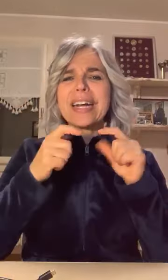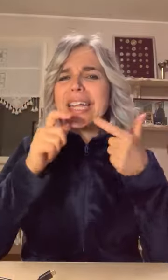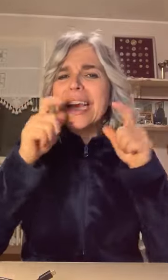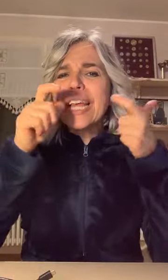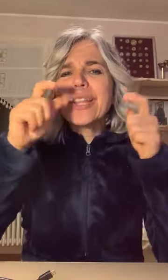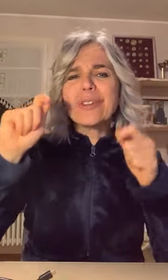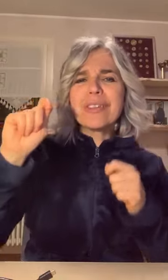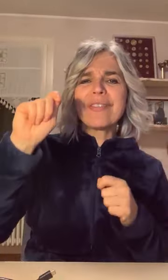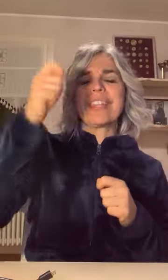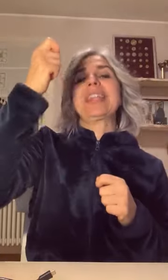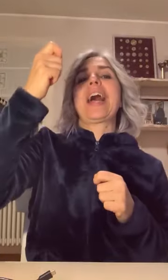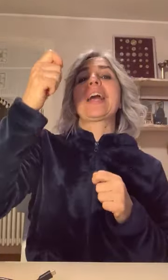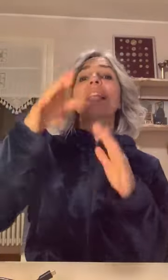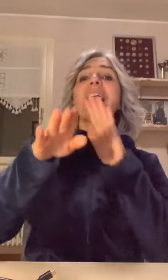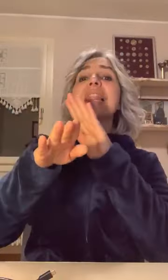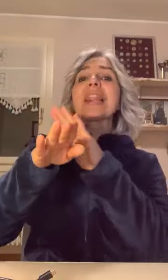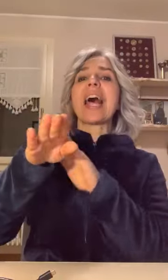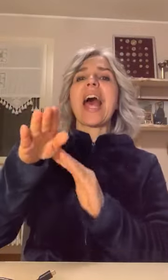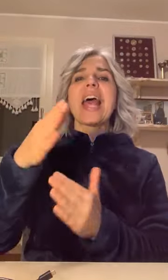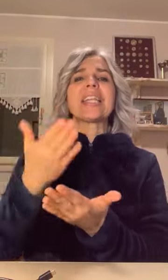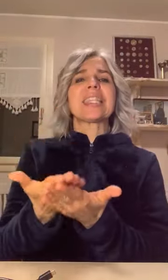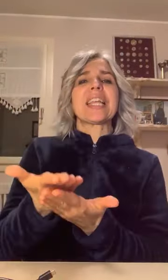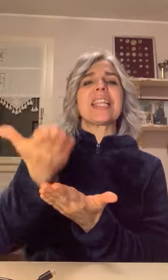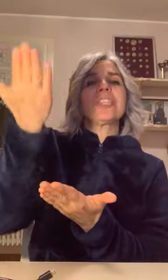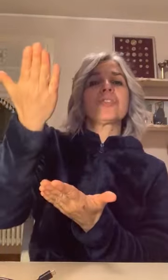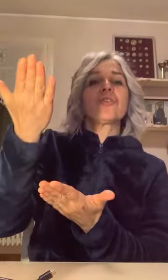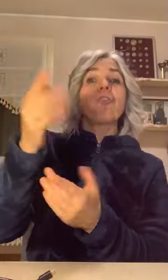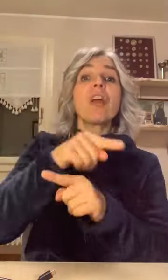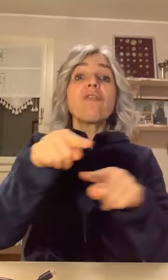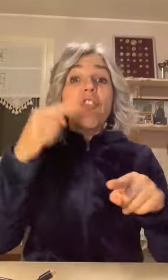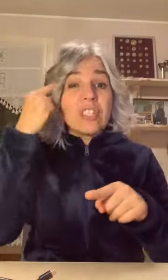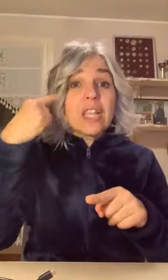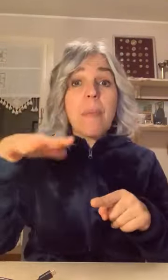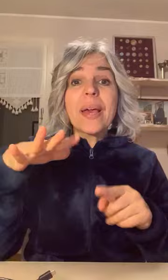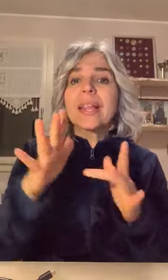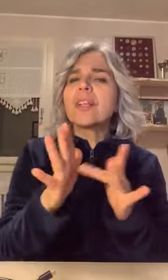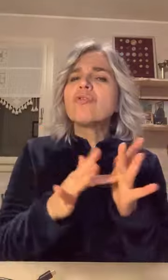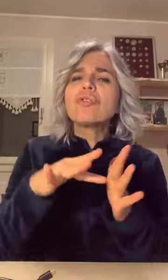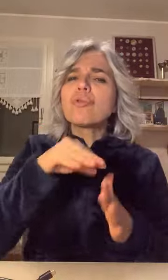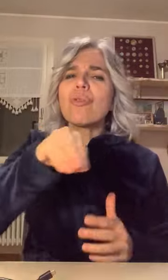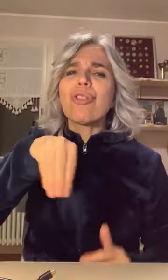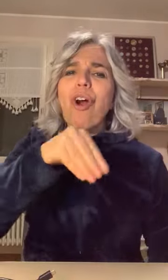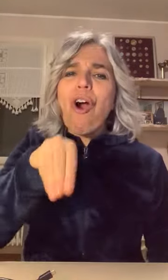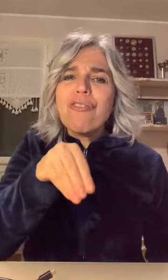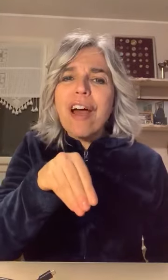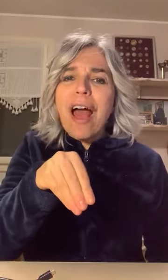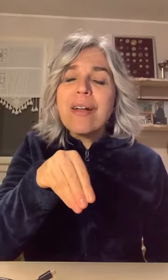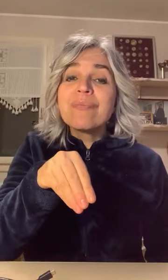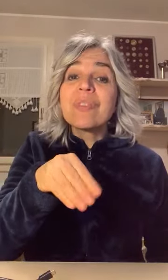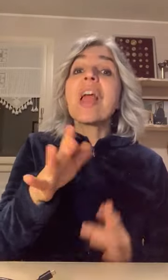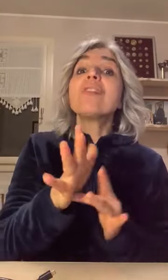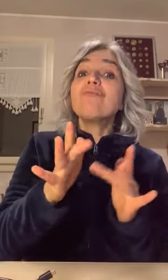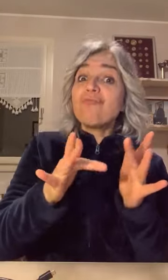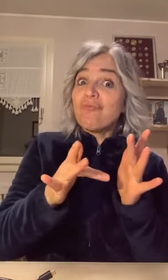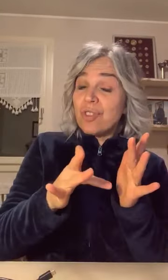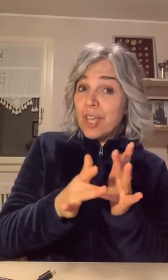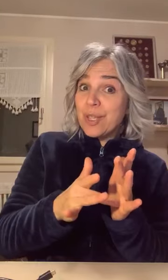La destra del Signore. Sapete Gesù dov'è adesso? Gesù dov'è adesso? Gesù è seduto alla destra del Padre, dice la parola di